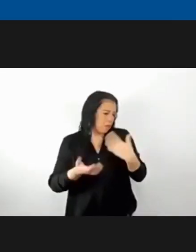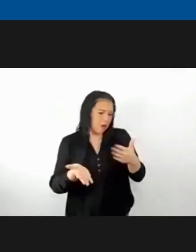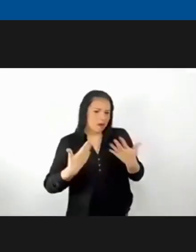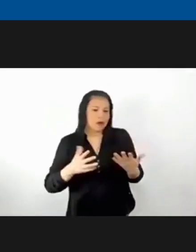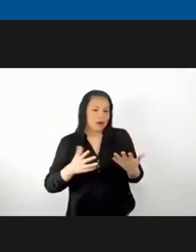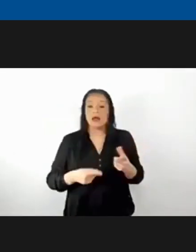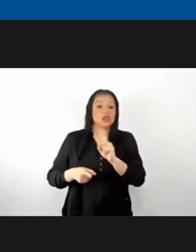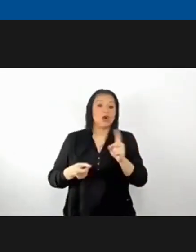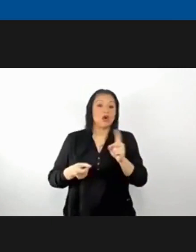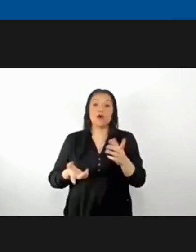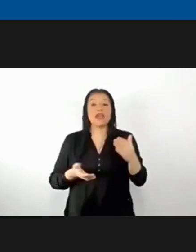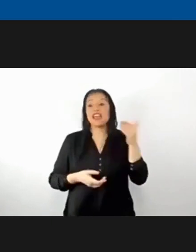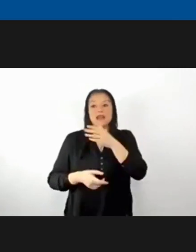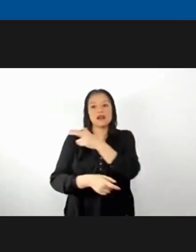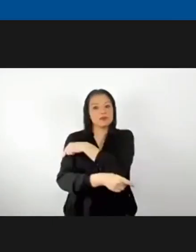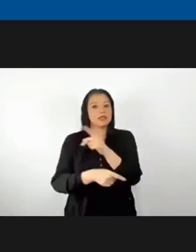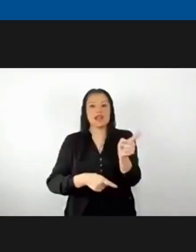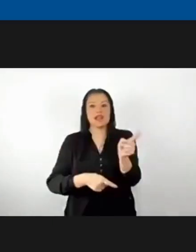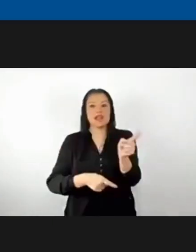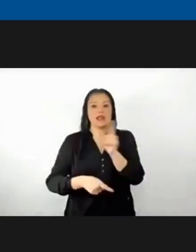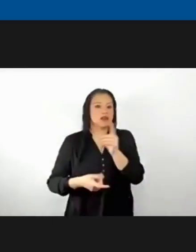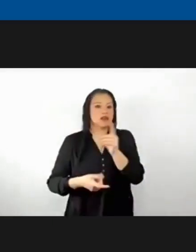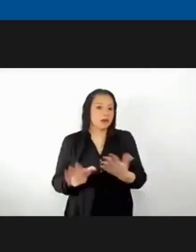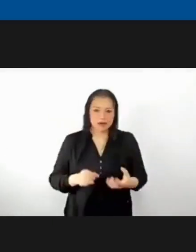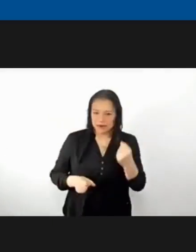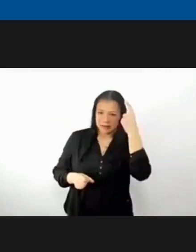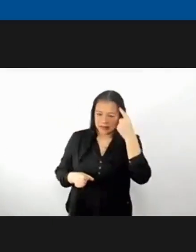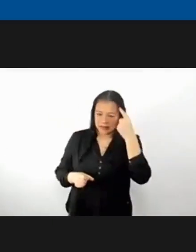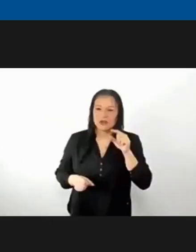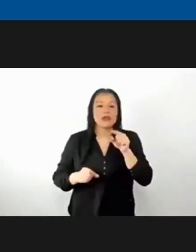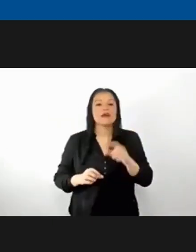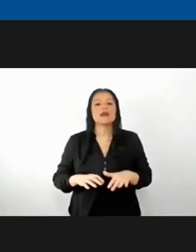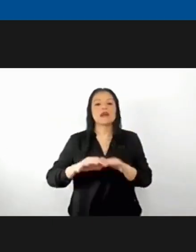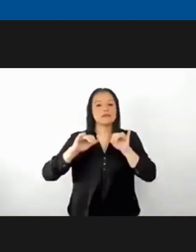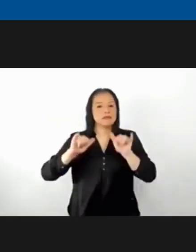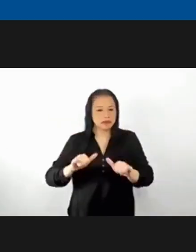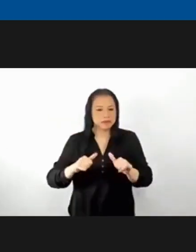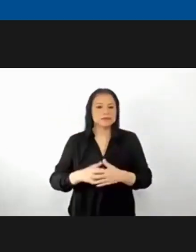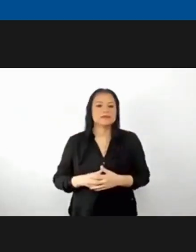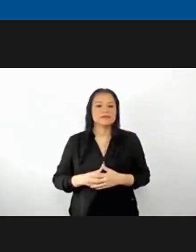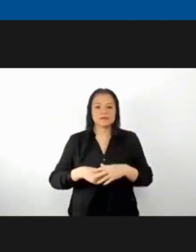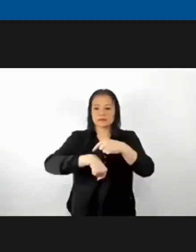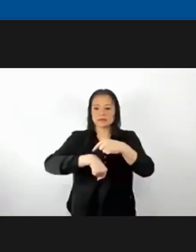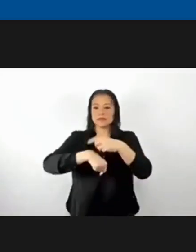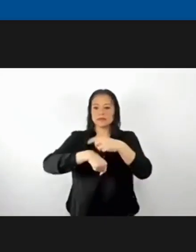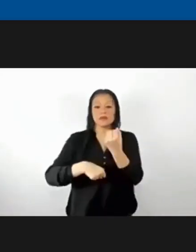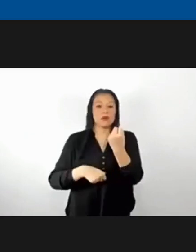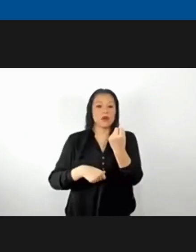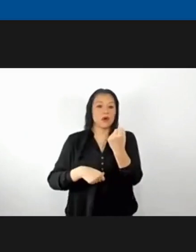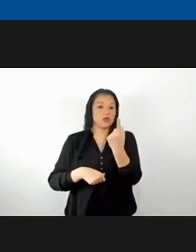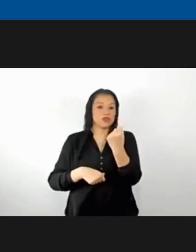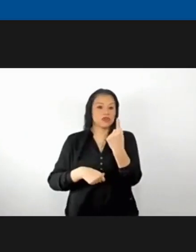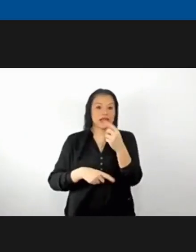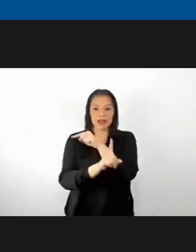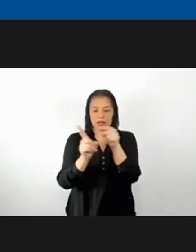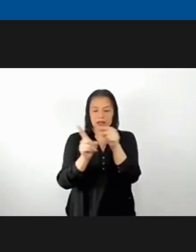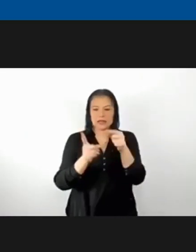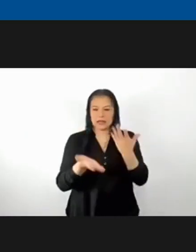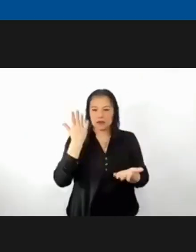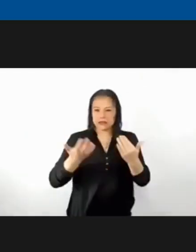va a mandar al hospital. Ok, entonces yo creo que ahí voy a parar, son 11:30. De repente ustedes